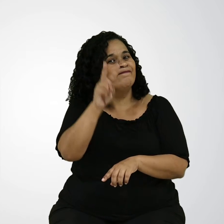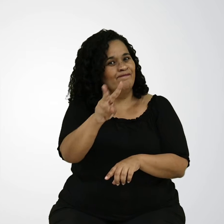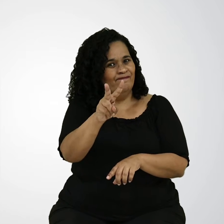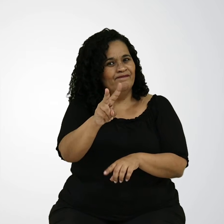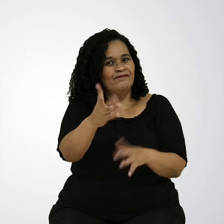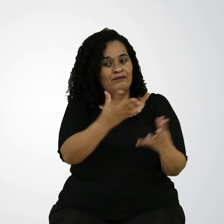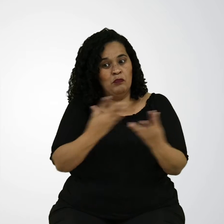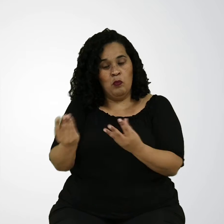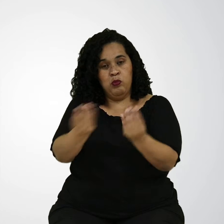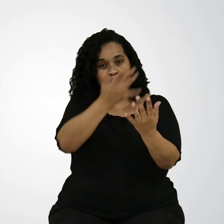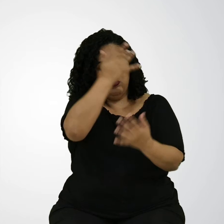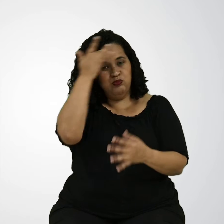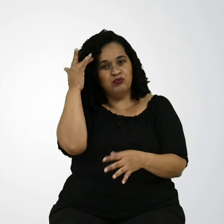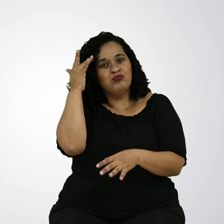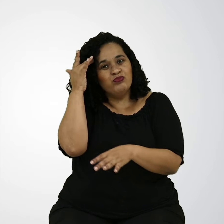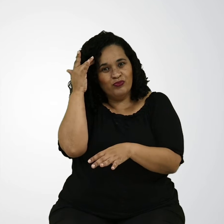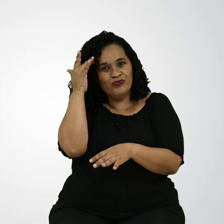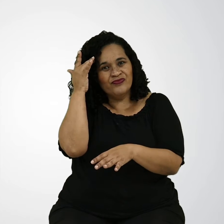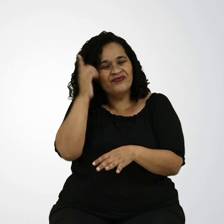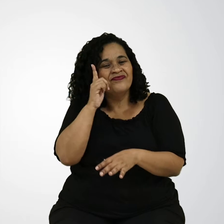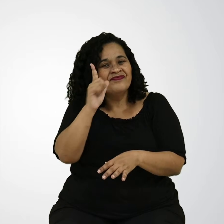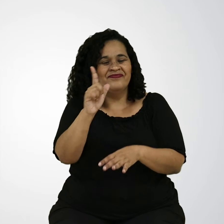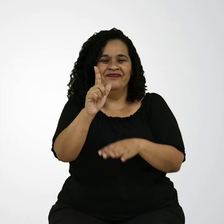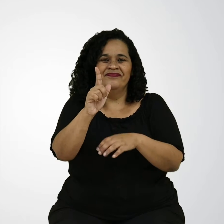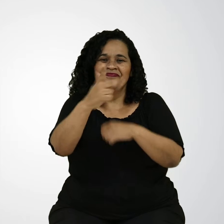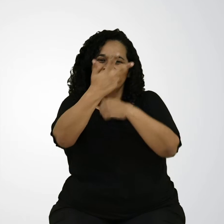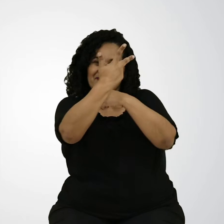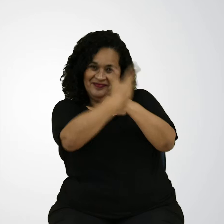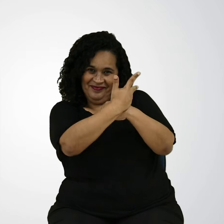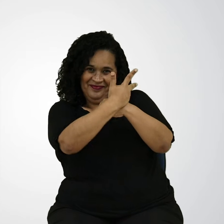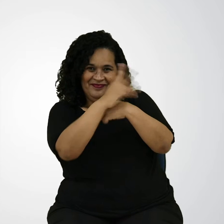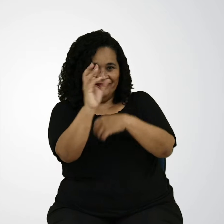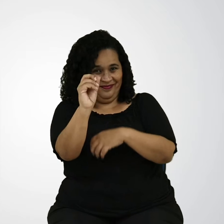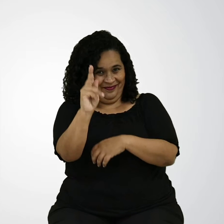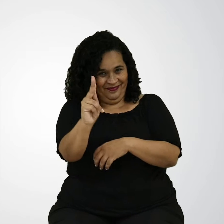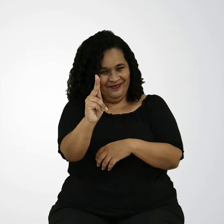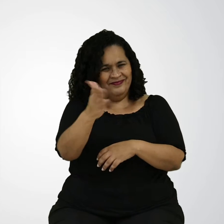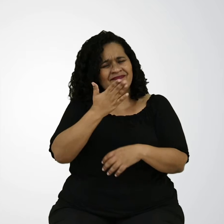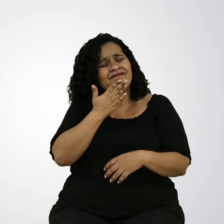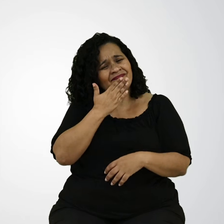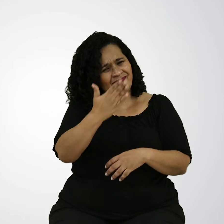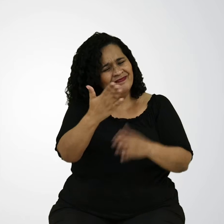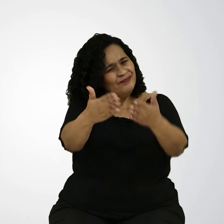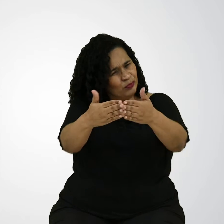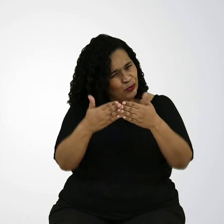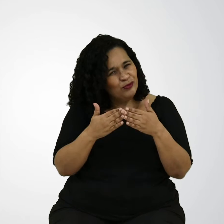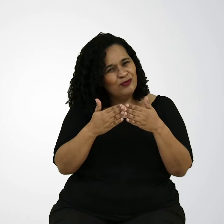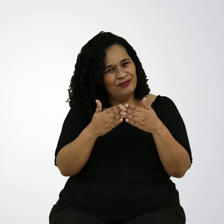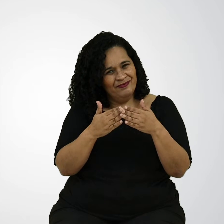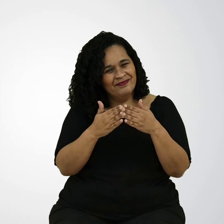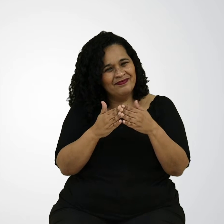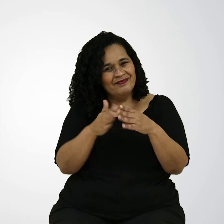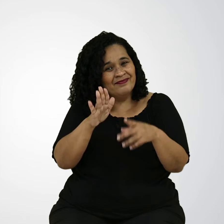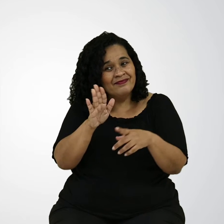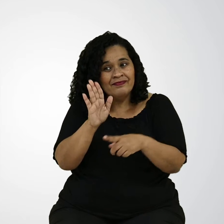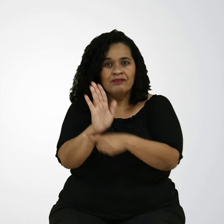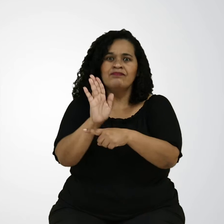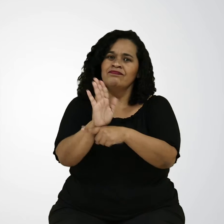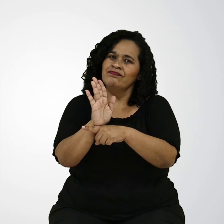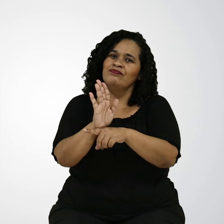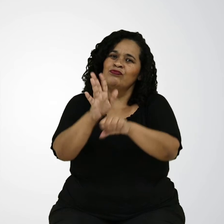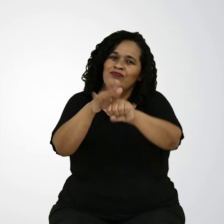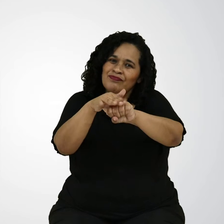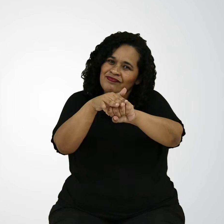muito mais pessoas do que a gente imagina. Então, que você faça aí esse trabalho, né, de não só se